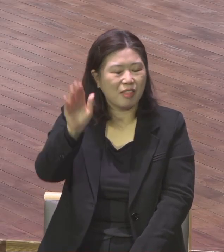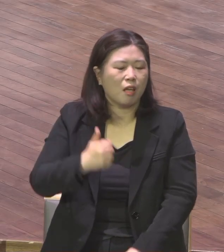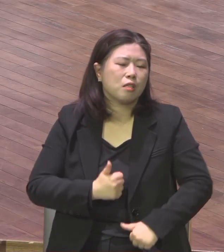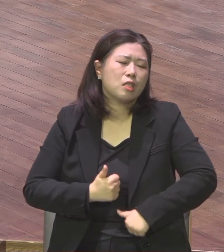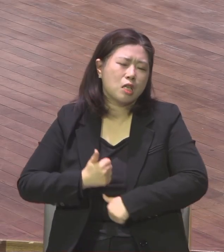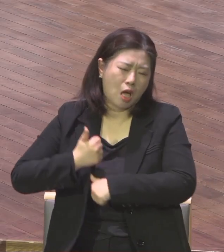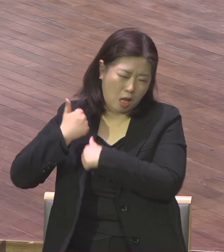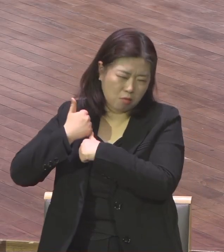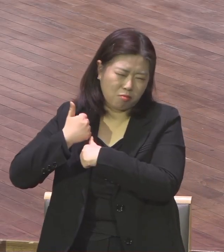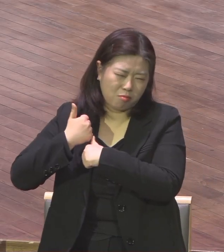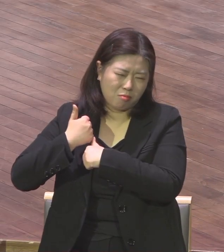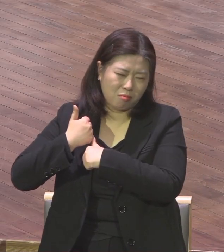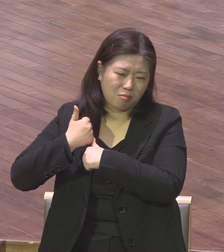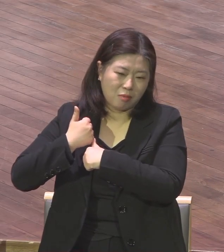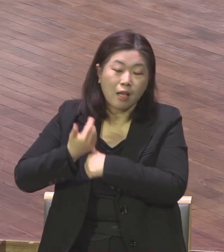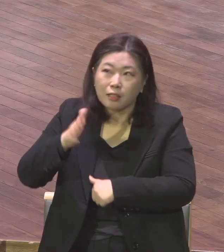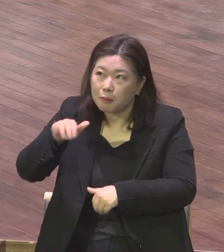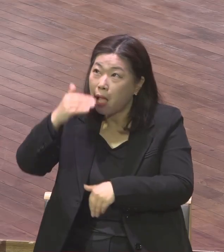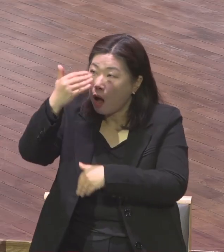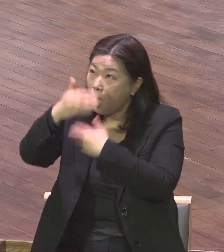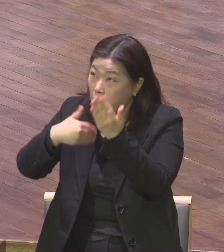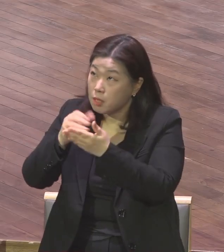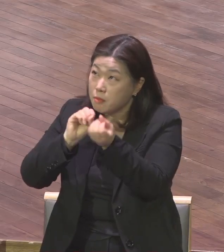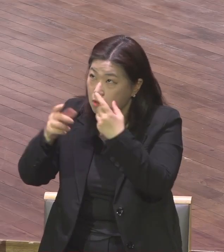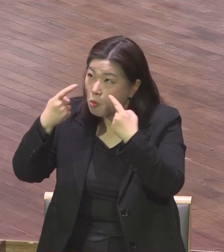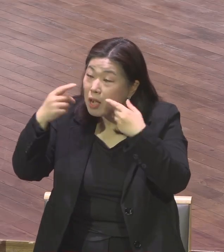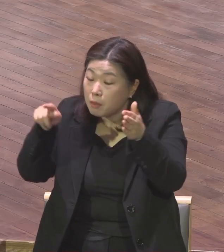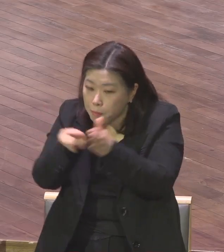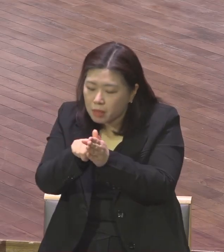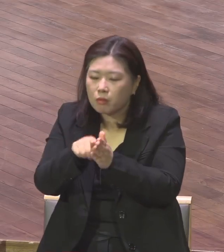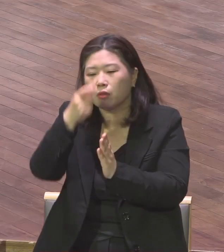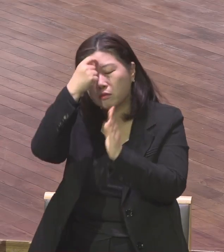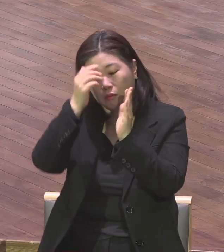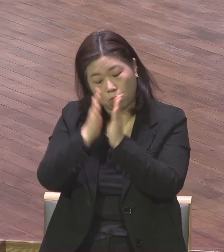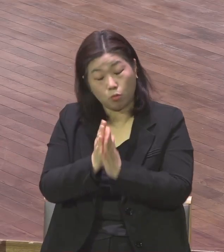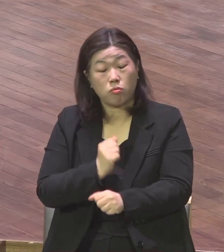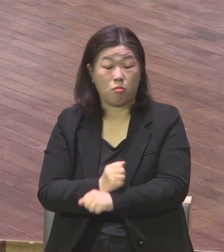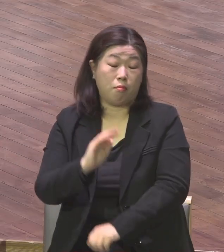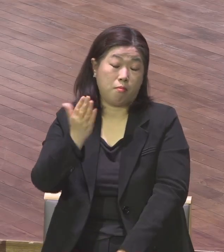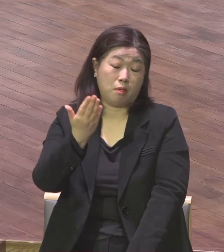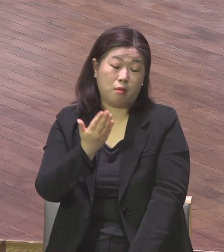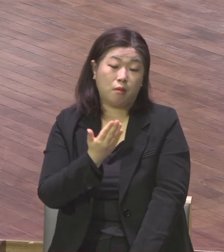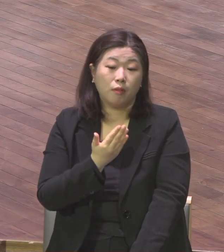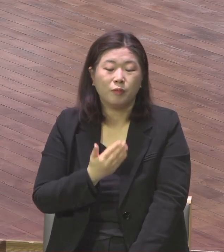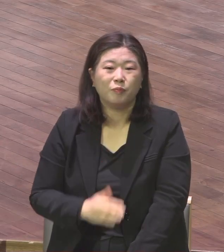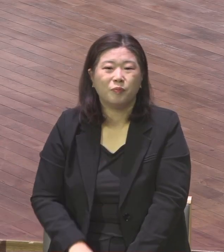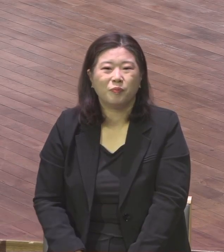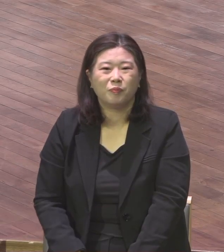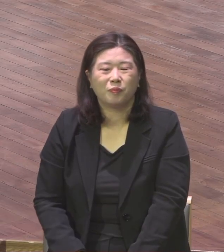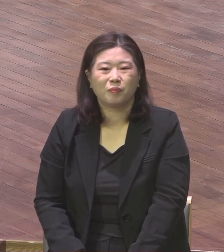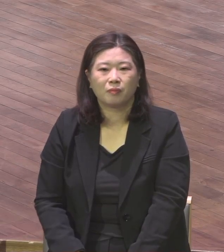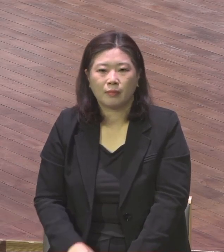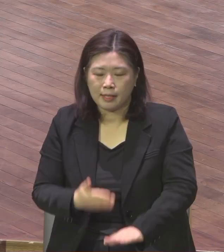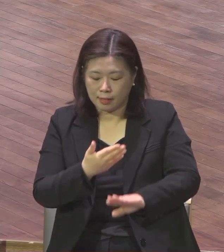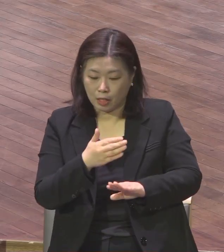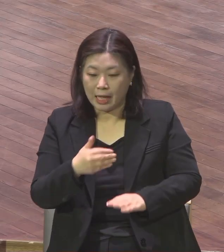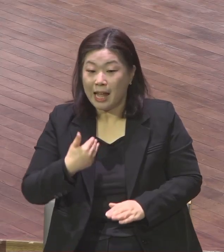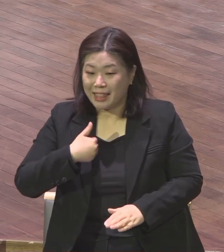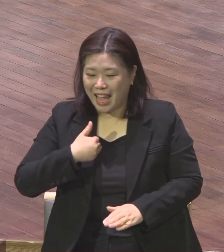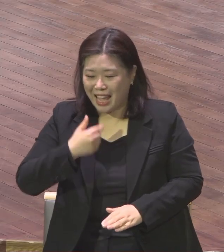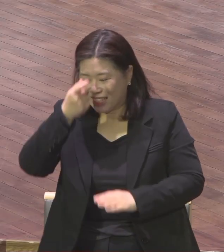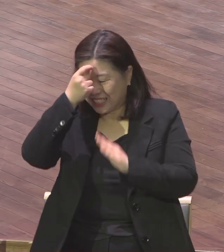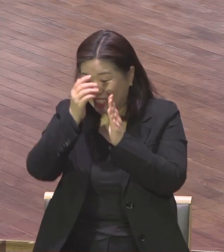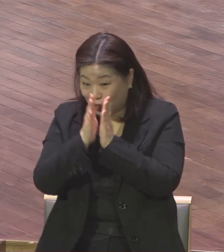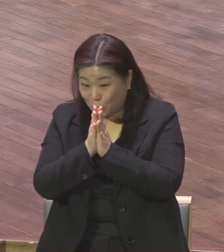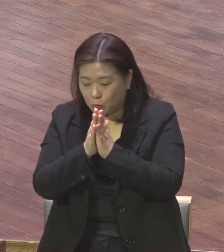하시기 바랍니다. 최고의 능력 있는 기도, 응답받는 기도가 뭐냐? 정보 기도예요. 정보 기도. 남을 위해서 기도해죠.